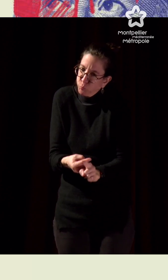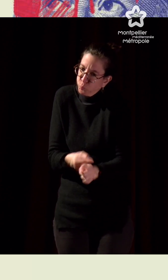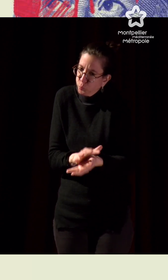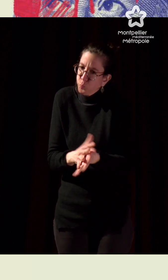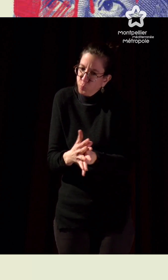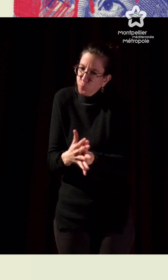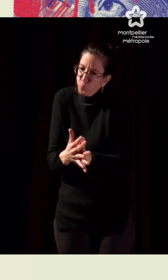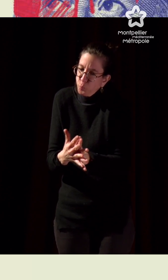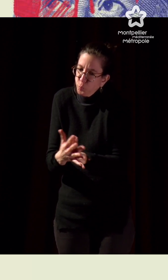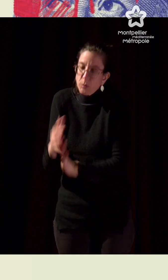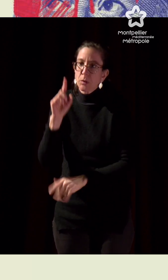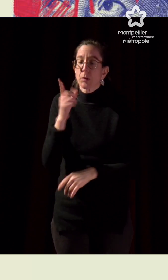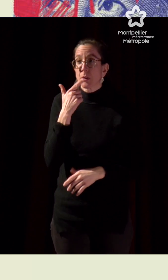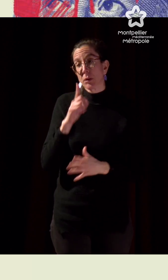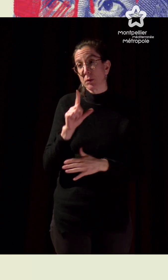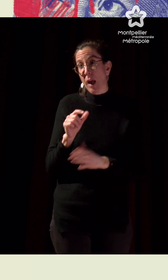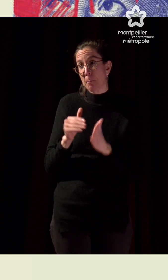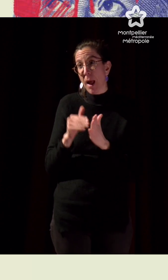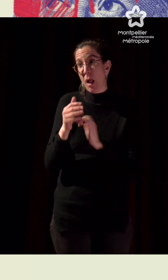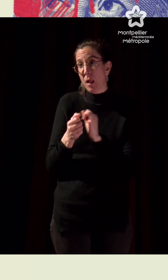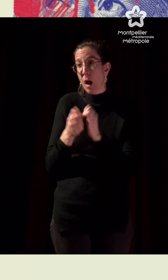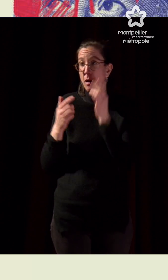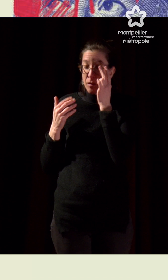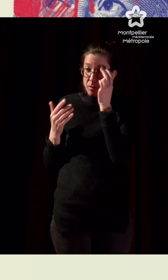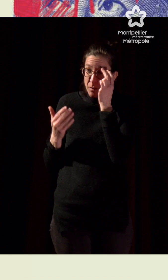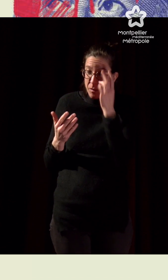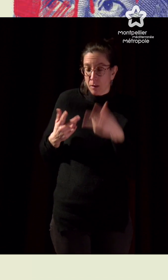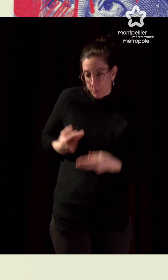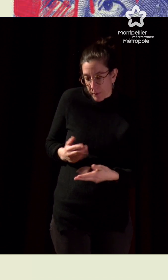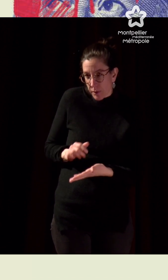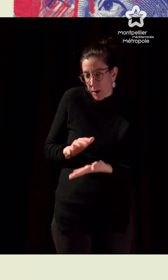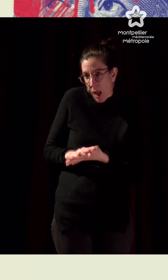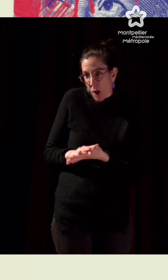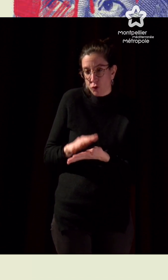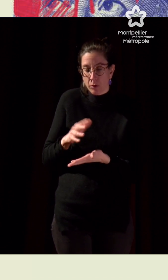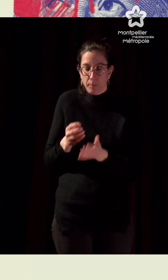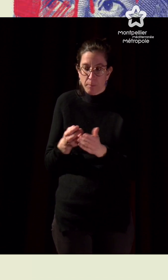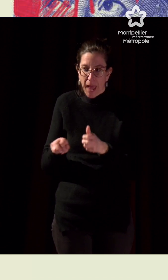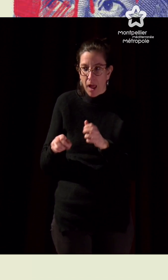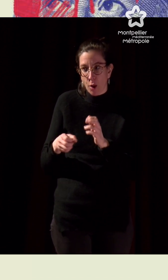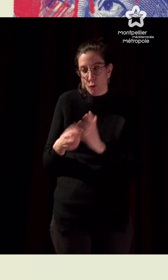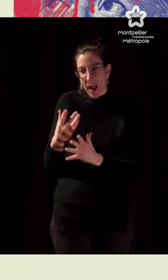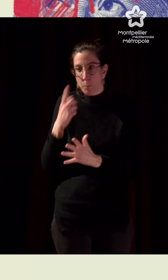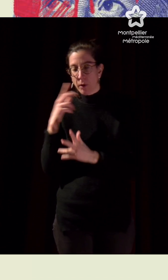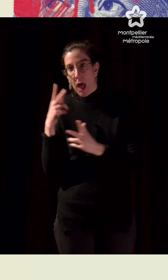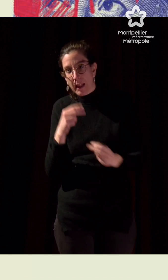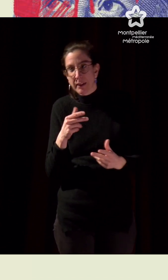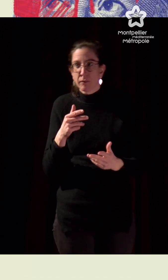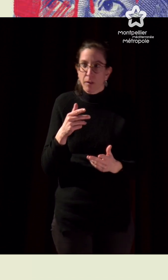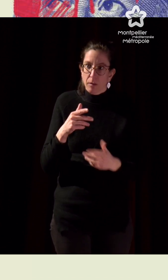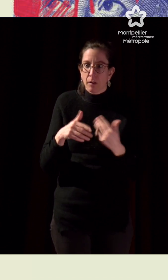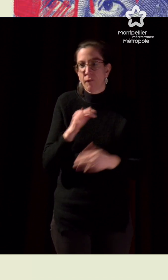l'Australie, néolithique, il y a environ 5 000 ans pour aller du Moyen-Orient à la France. Donc en fait, c'est des quelques kilomètres par